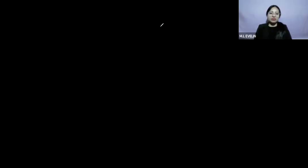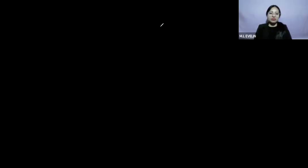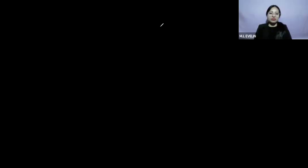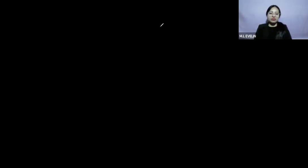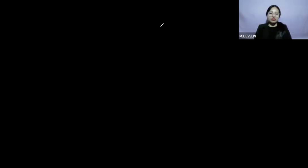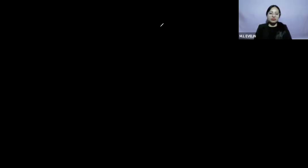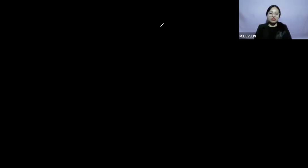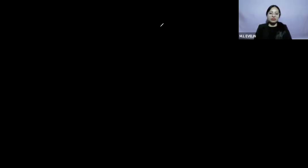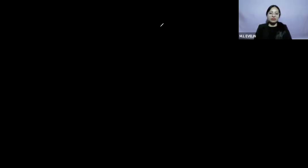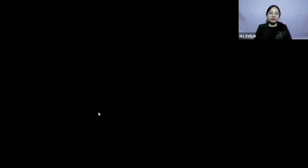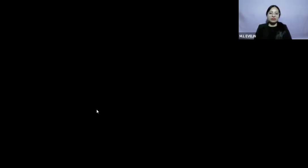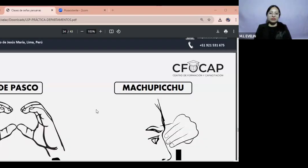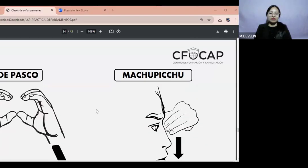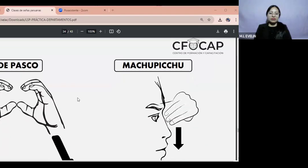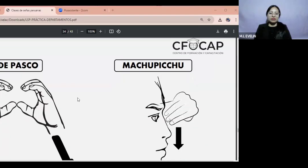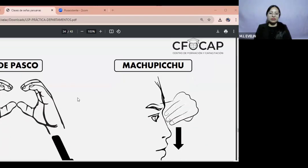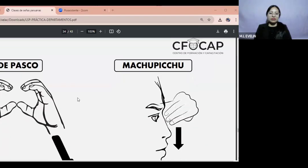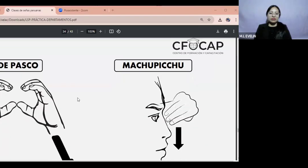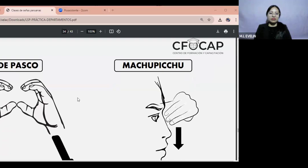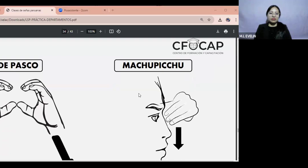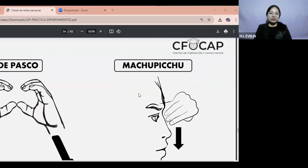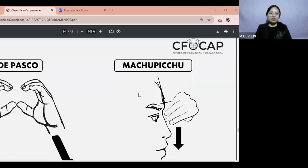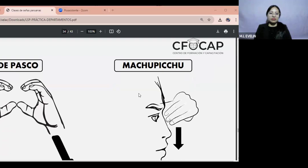Trujillo muy bien